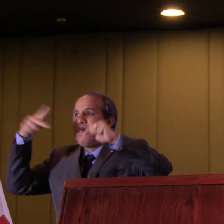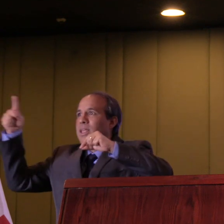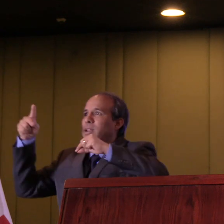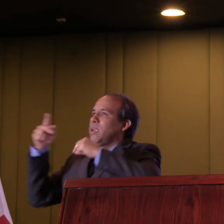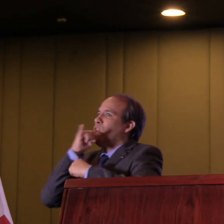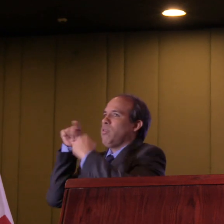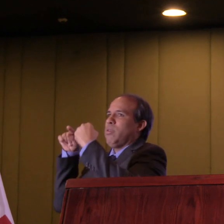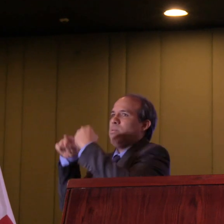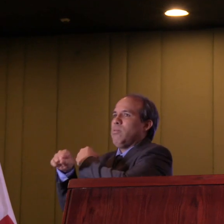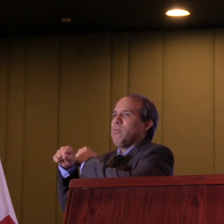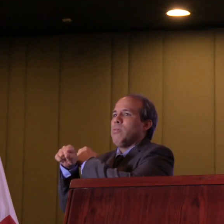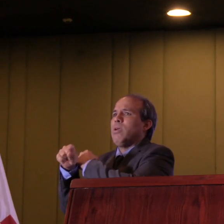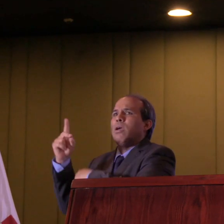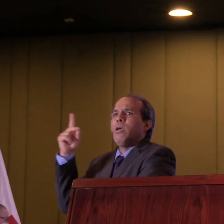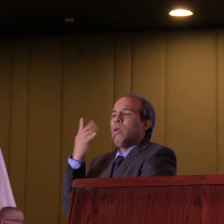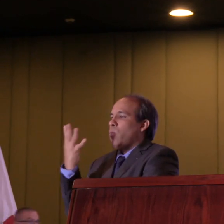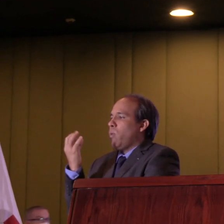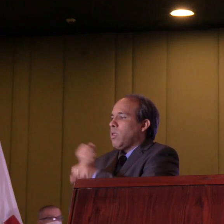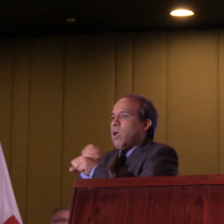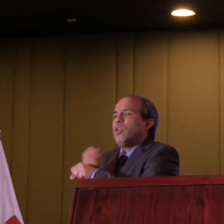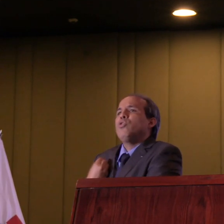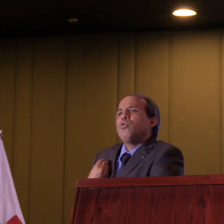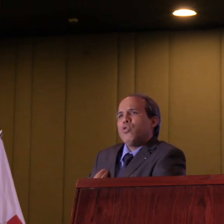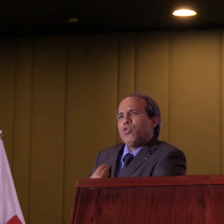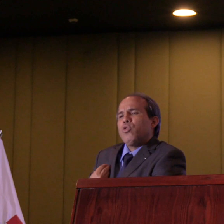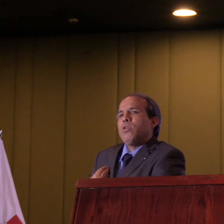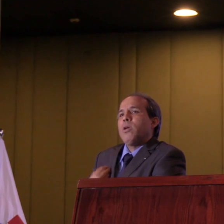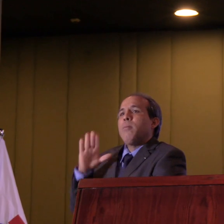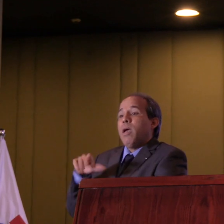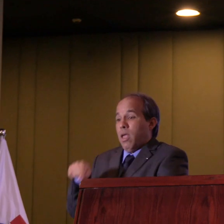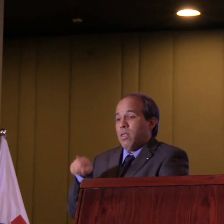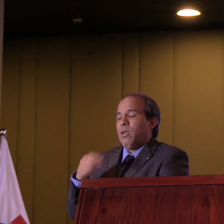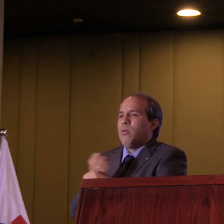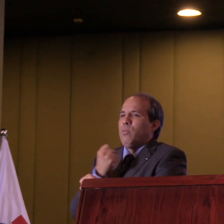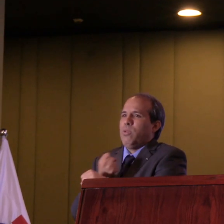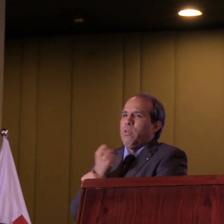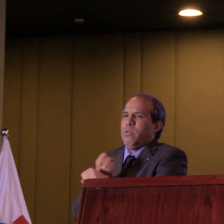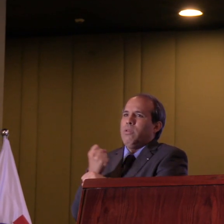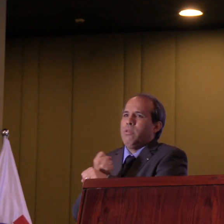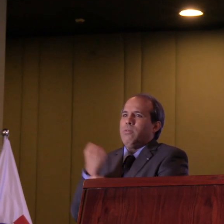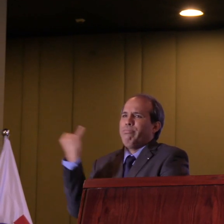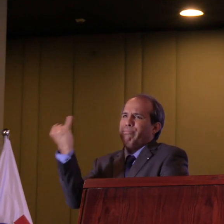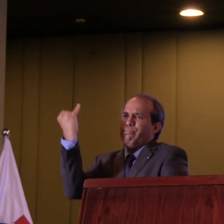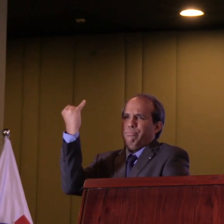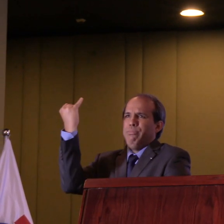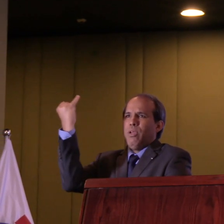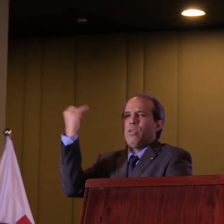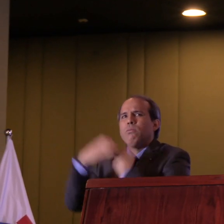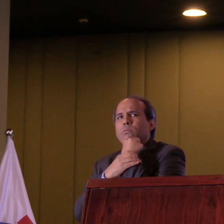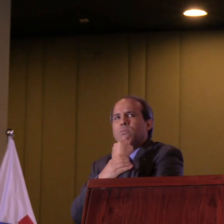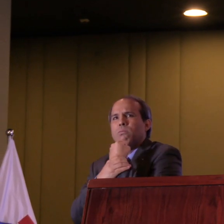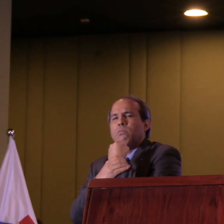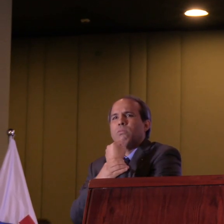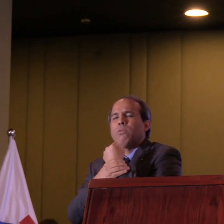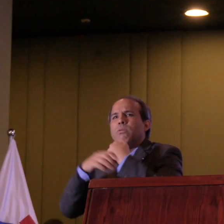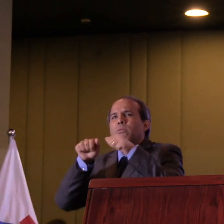em funcionamento há quase 40 anos, obra fundamental para a segurança do abastecimento